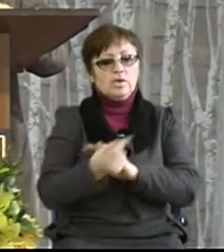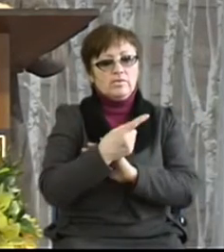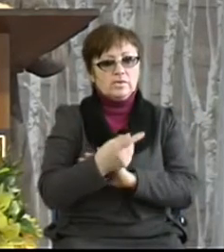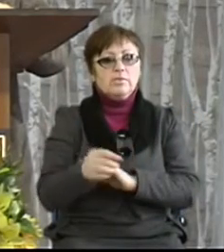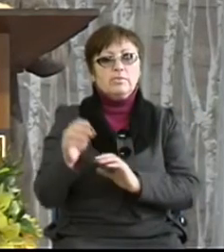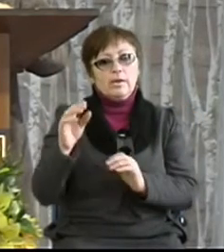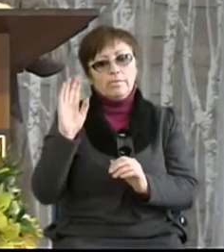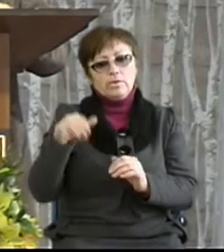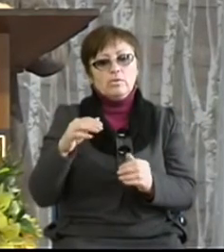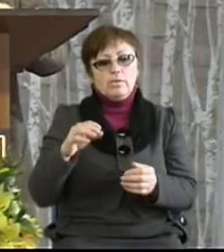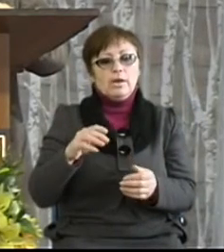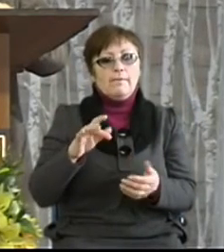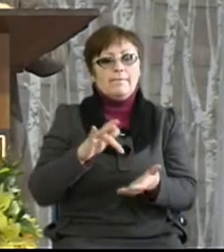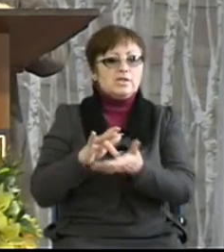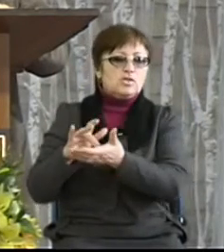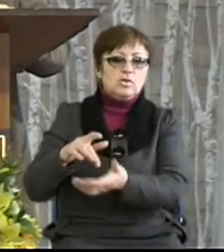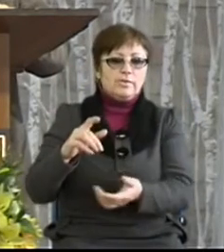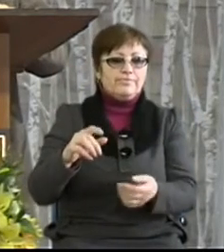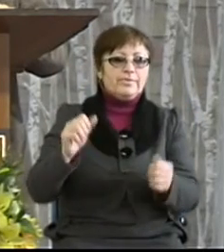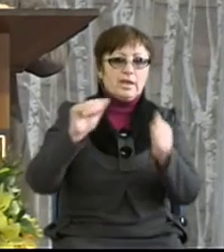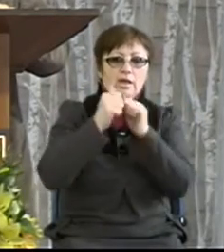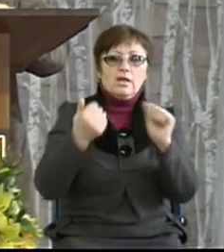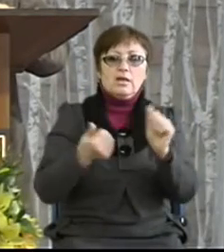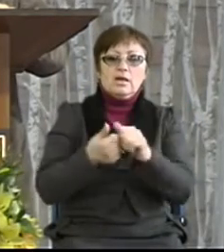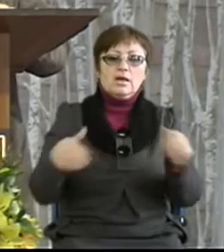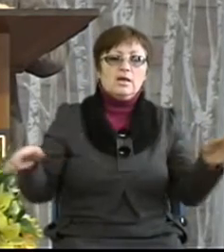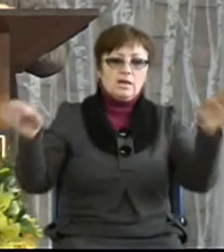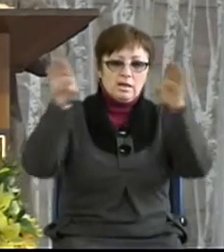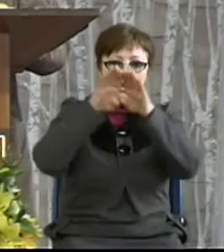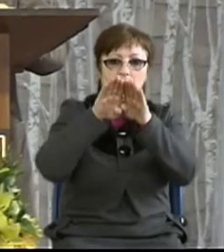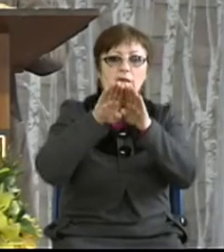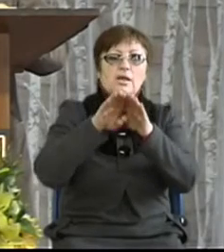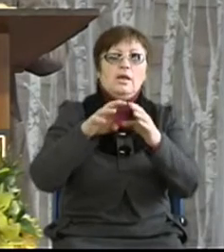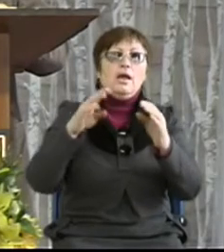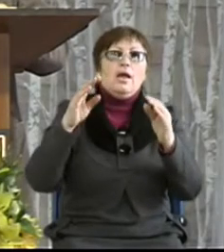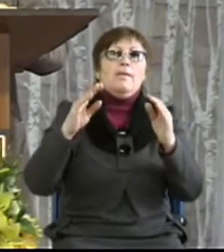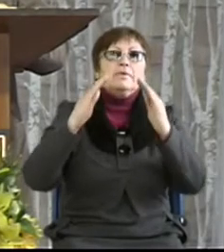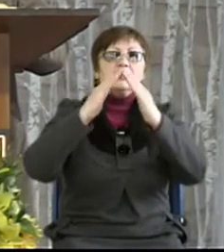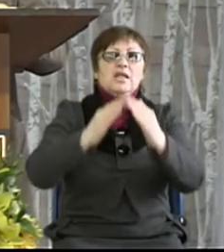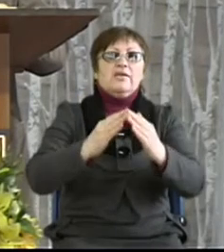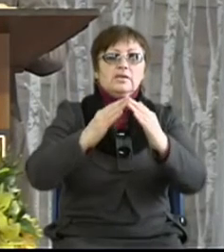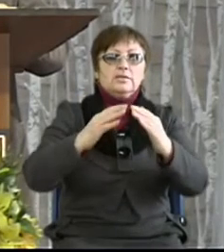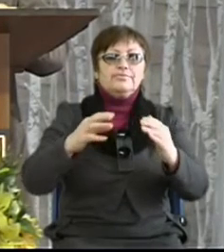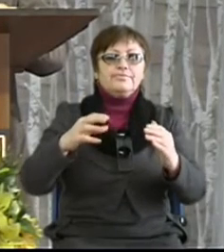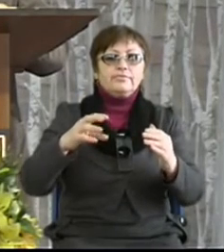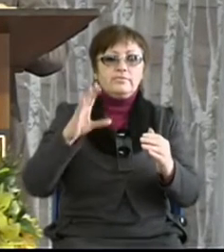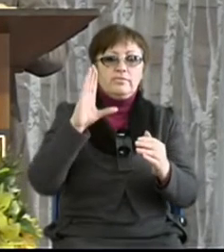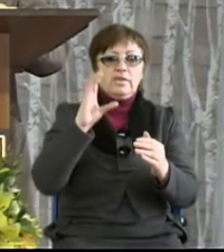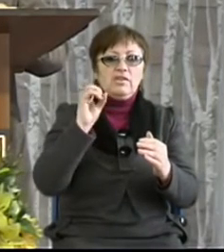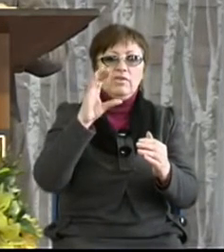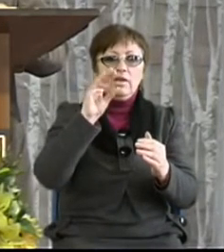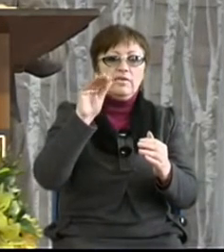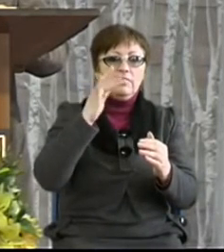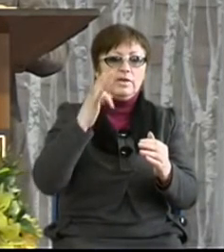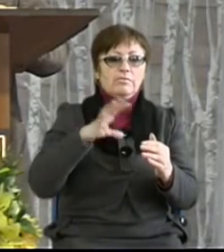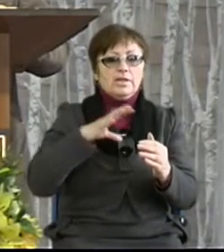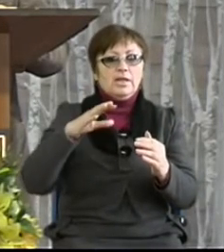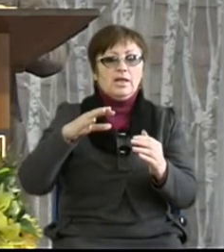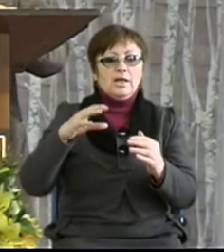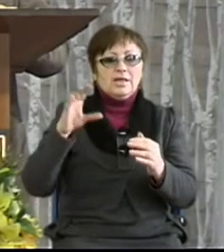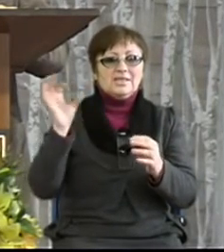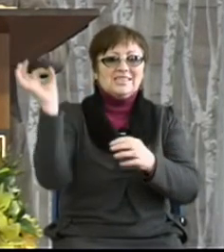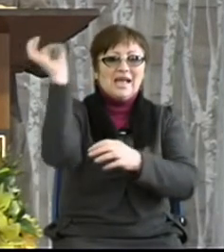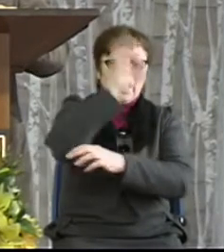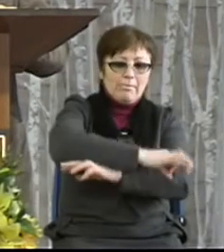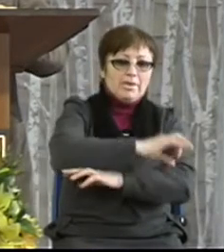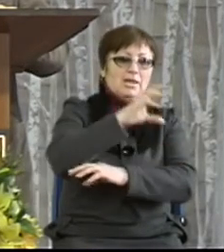он горе на восток от Вифиля и поставил шатер свой так, что от него Вифиль был на запад, а Гай на восток. И создал